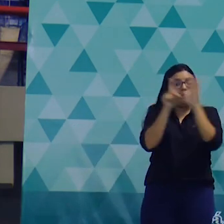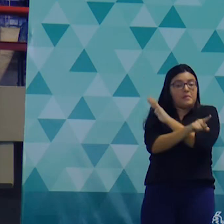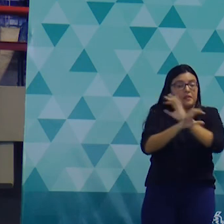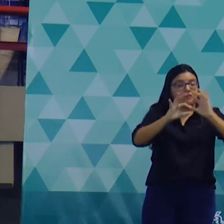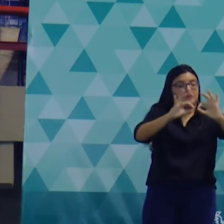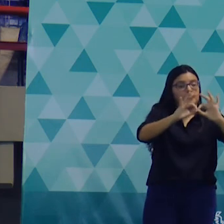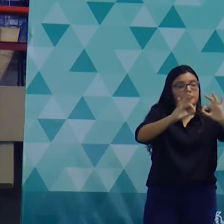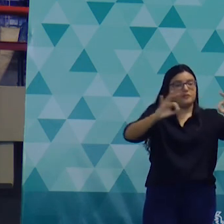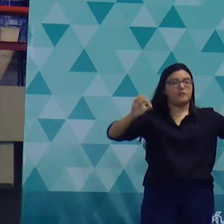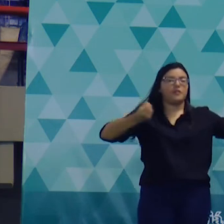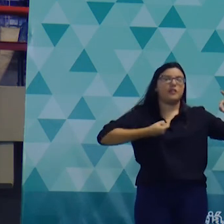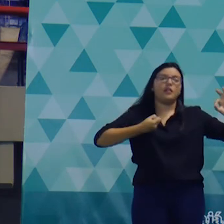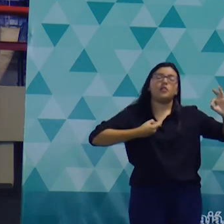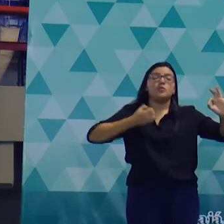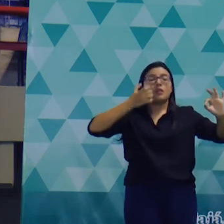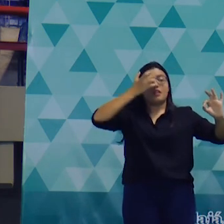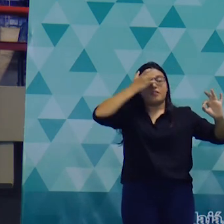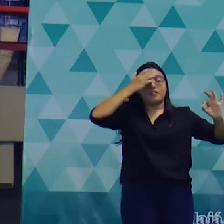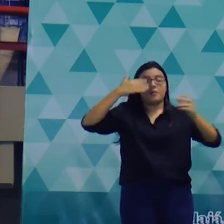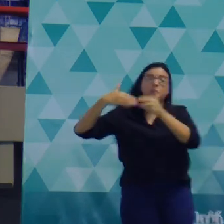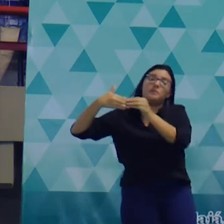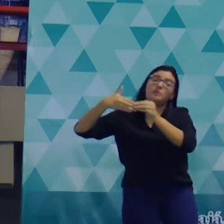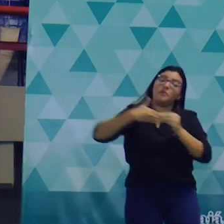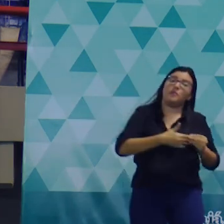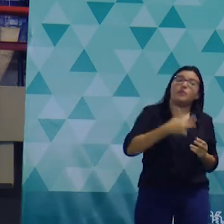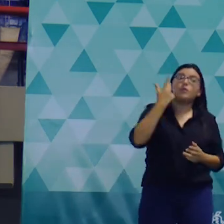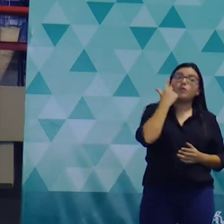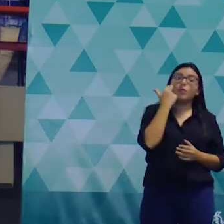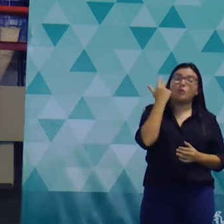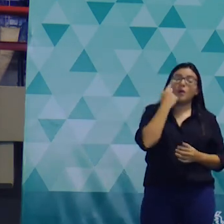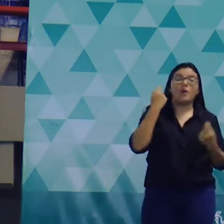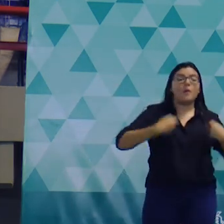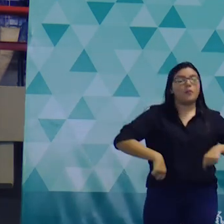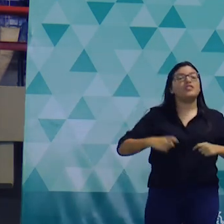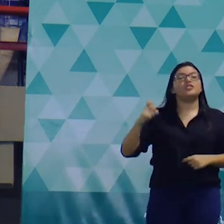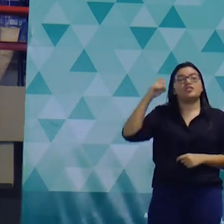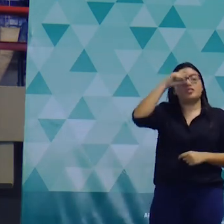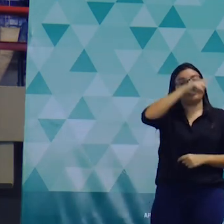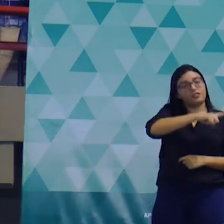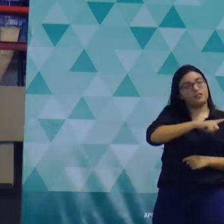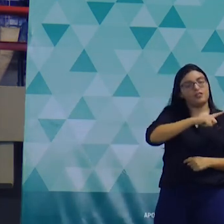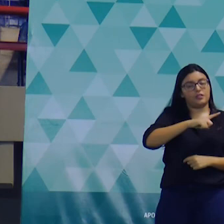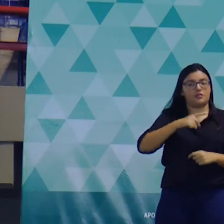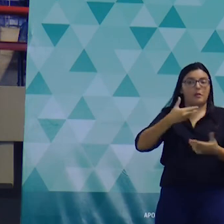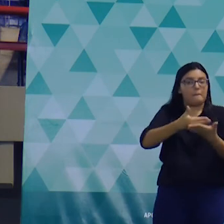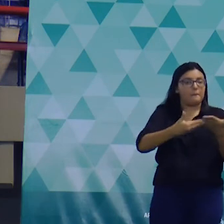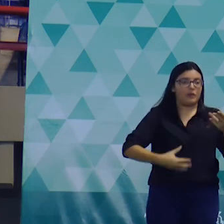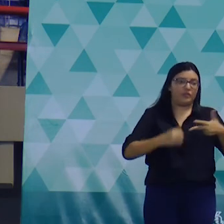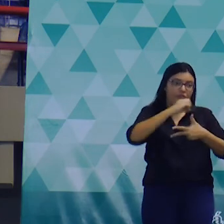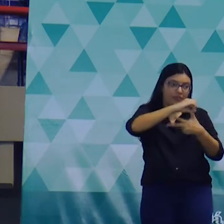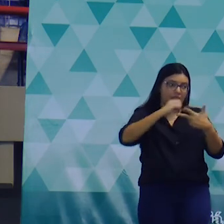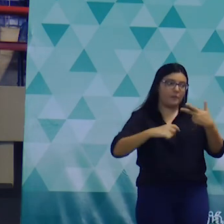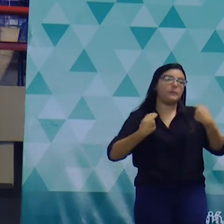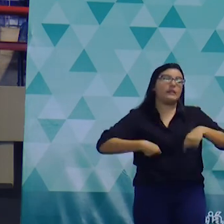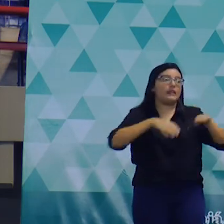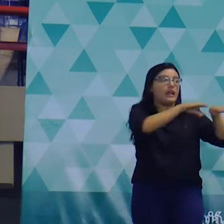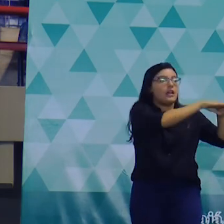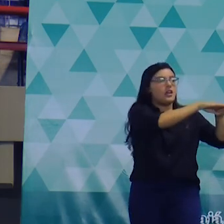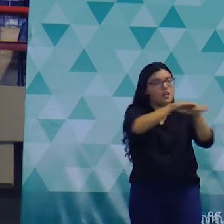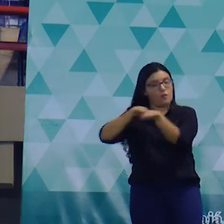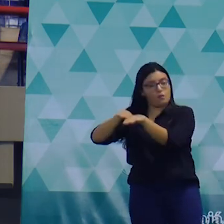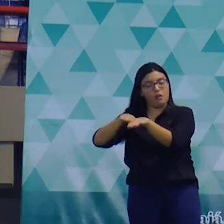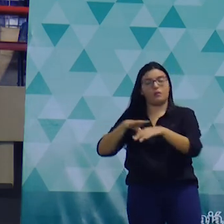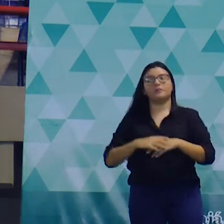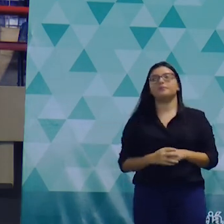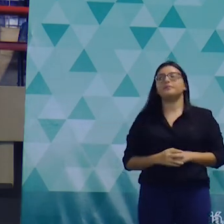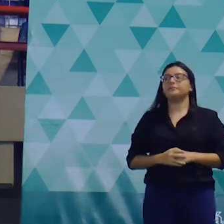equação. O comum é que ela venha. É por isso que essa questão trouxe um pouquinho mais de dificuldade do que as outras. Bom, o que é que a questão